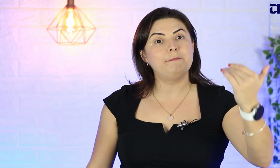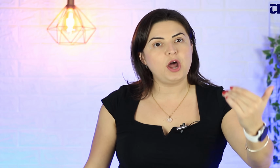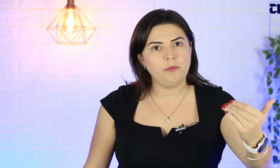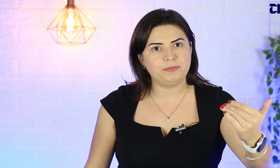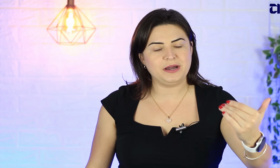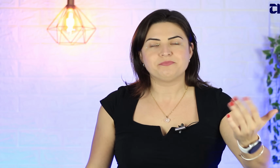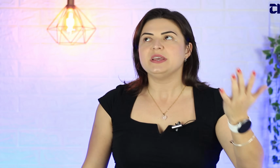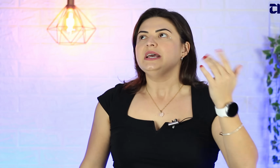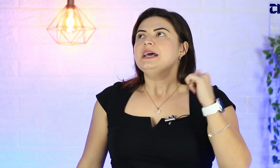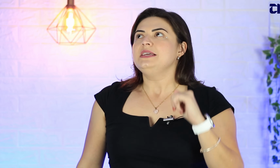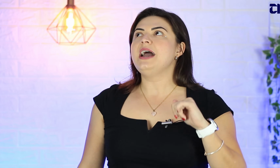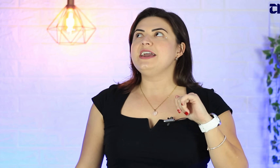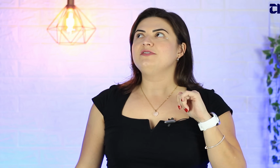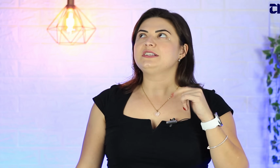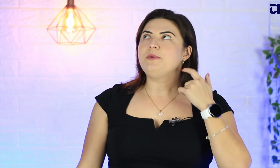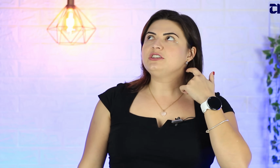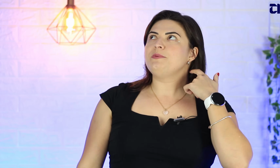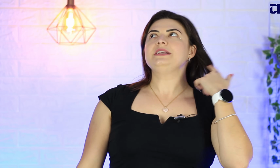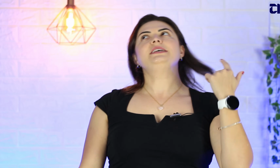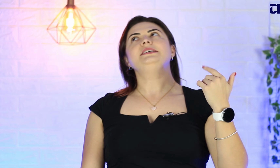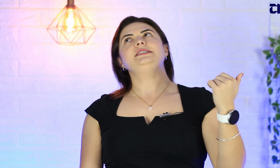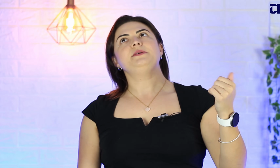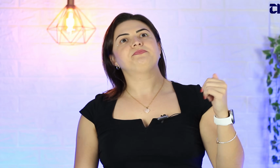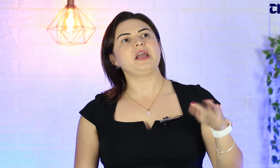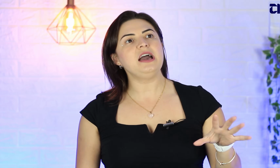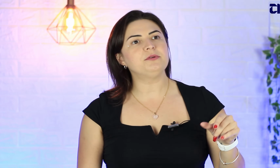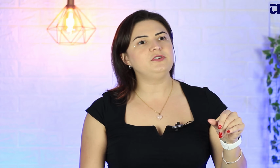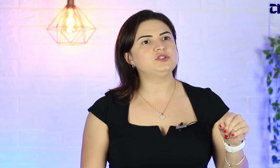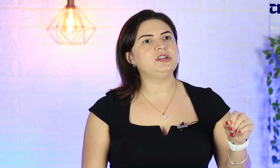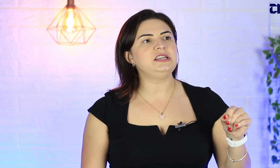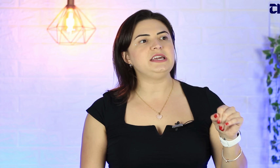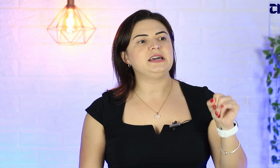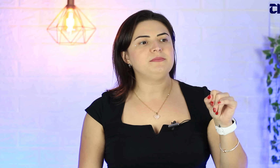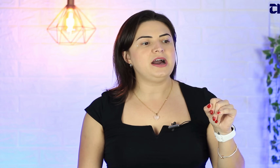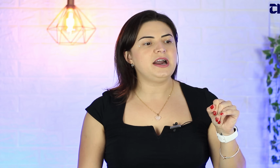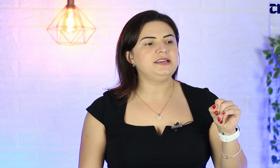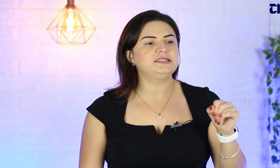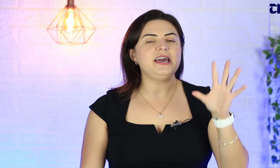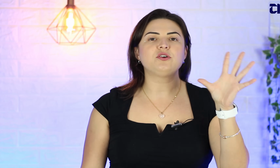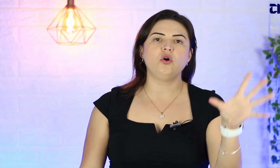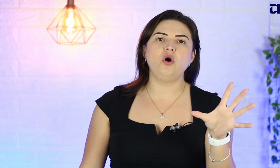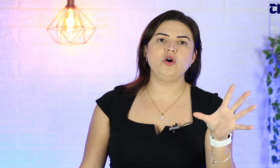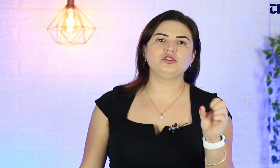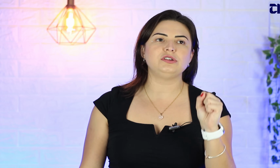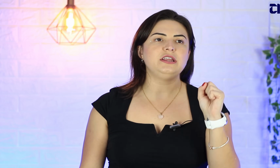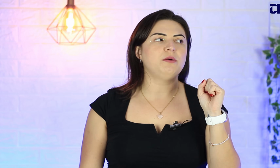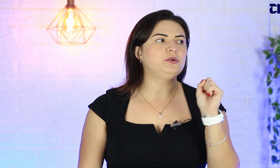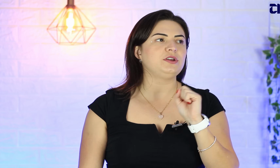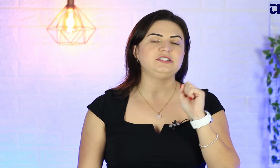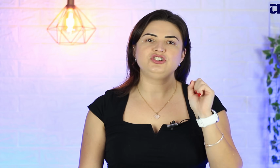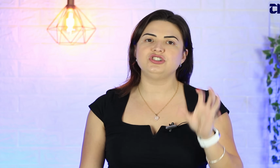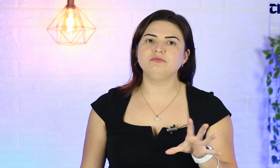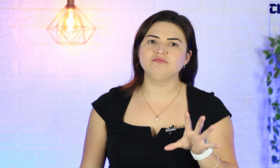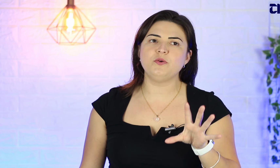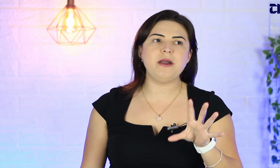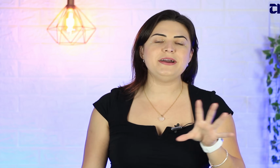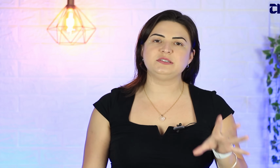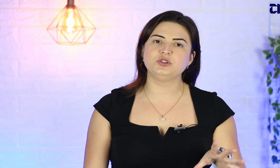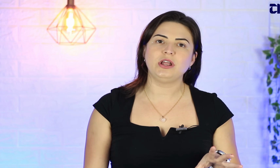própria. E aí, você pode pensar assim. Ai, professora Aninha, mas, né, gordo na língua portuguesa, a gente não é mais muito